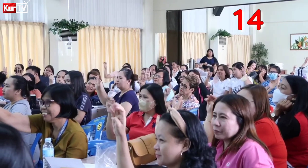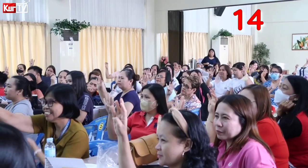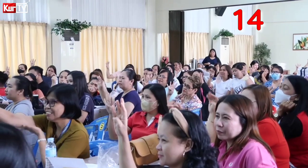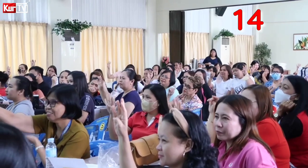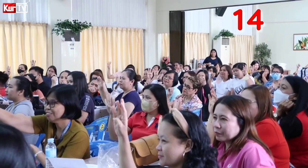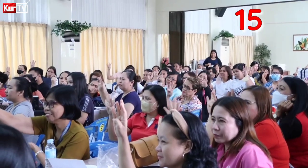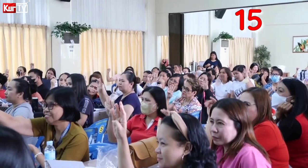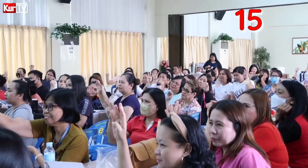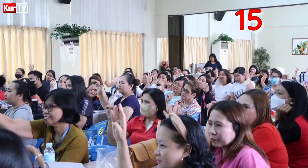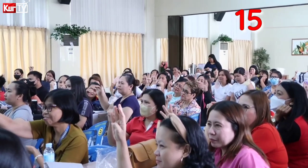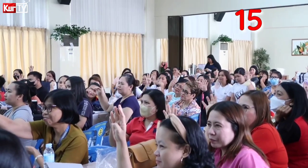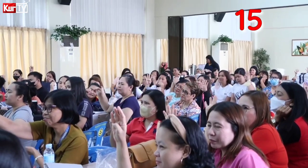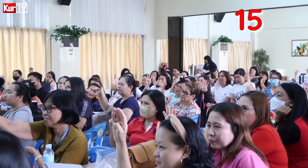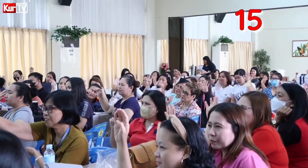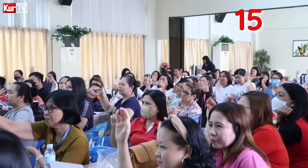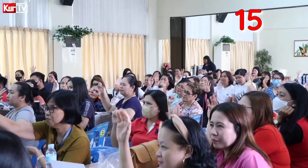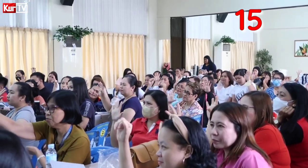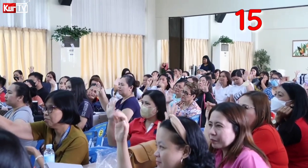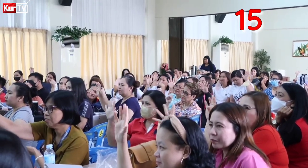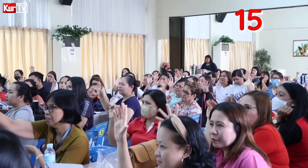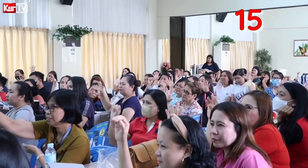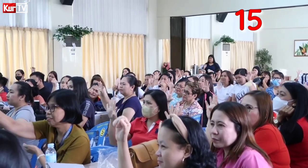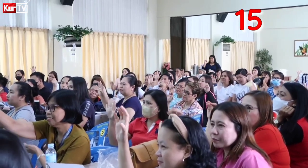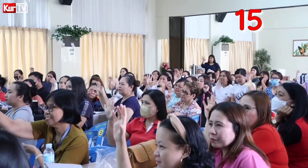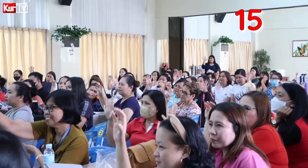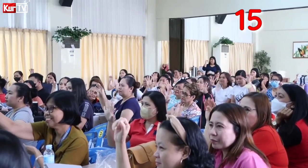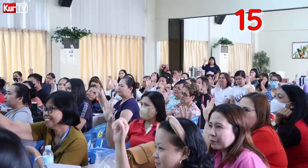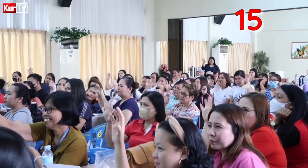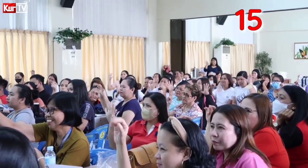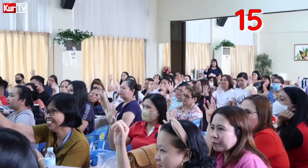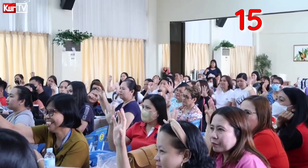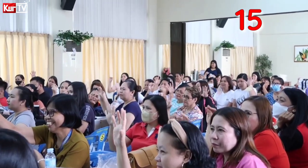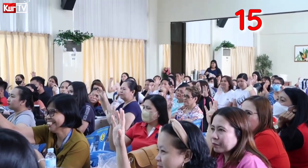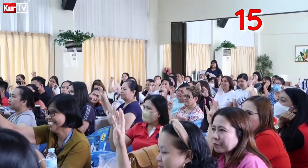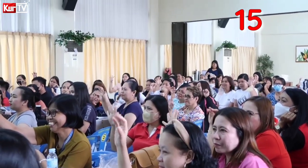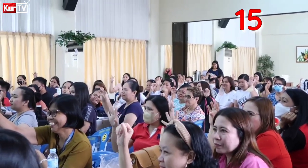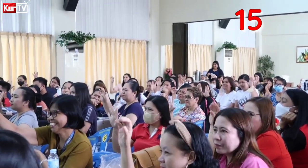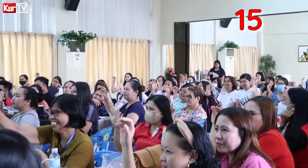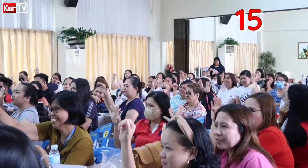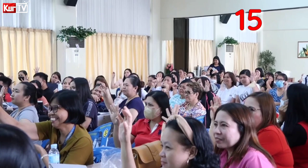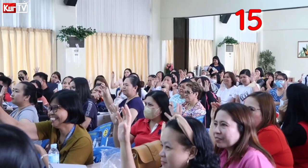Oh, good. 15! Oh, yung mga nasa hunting.